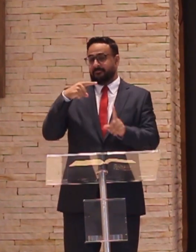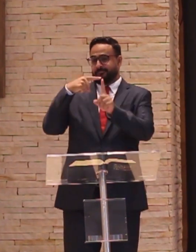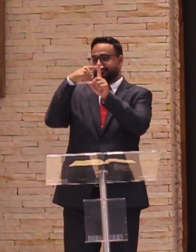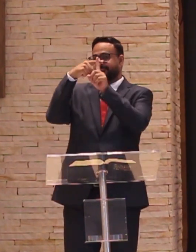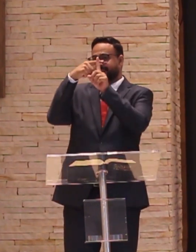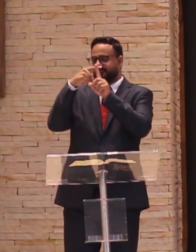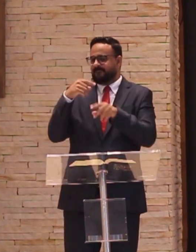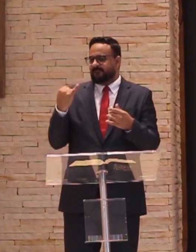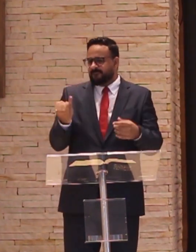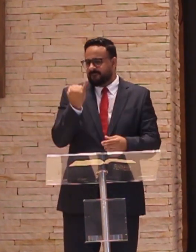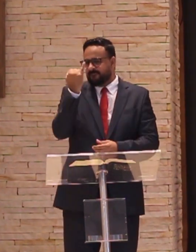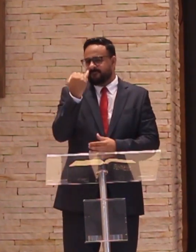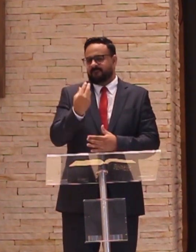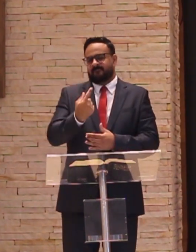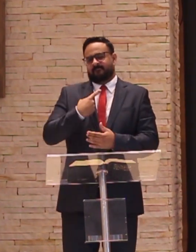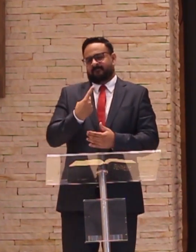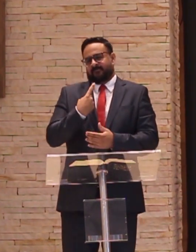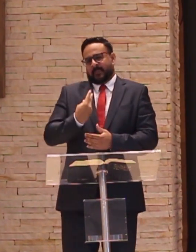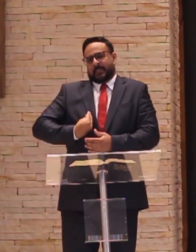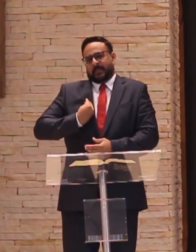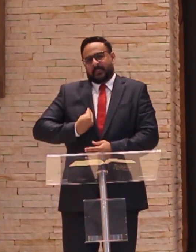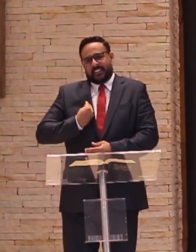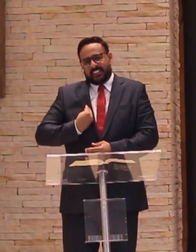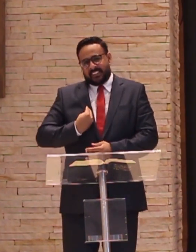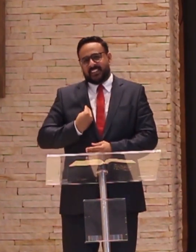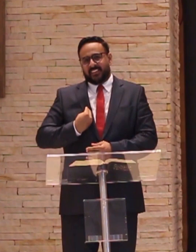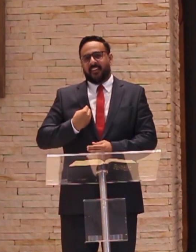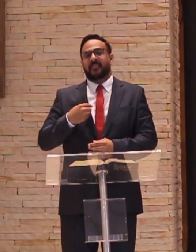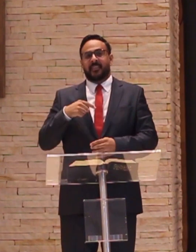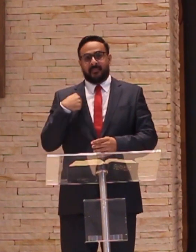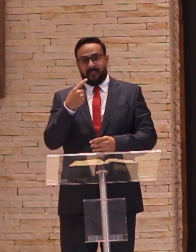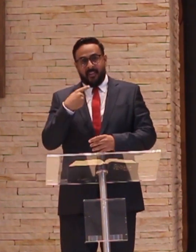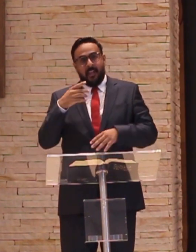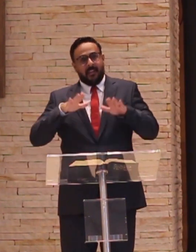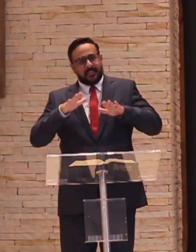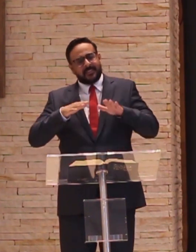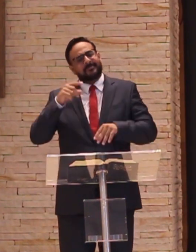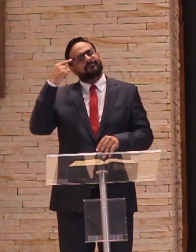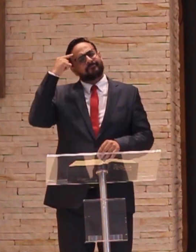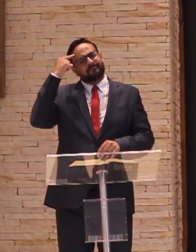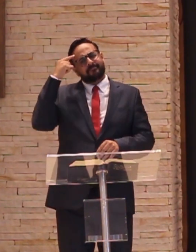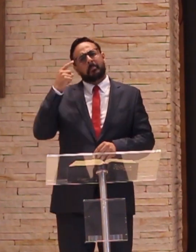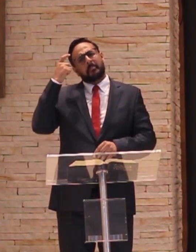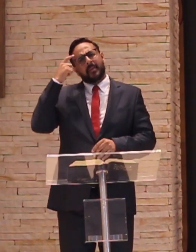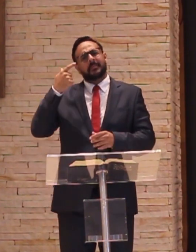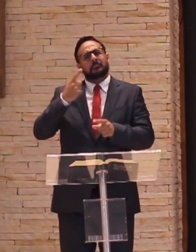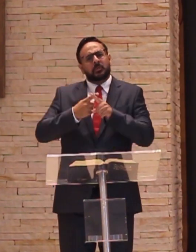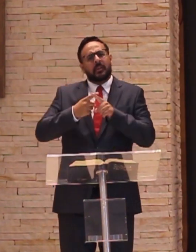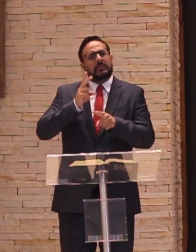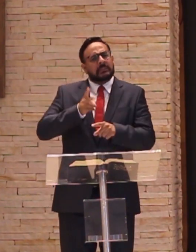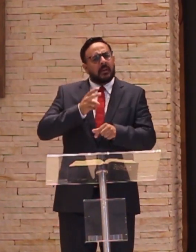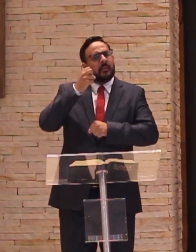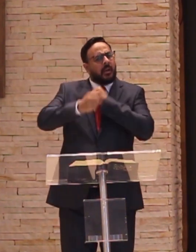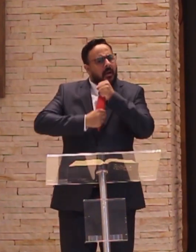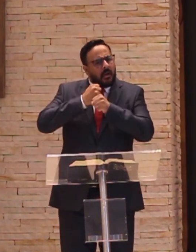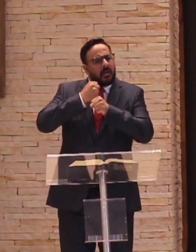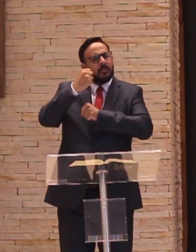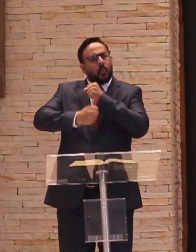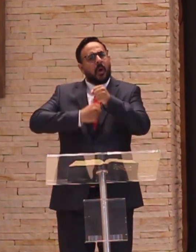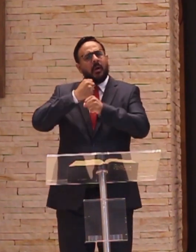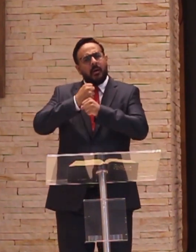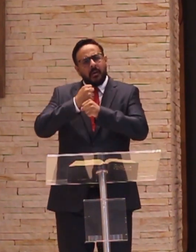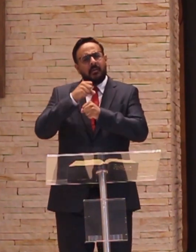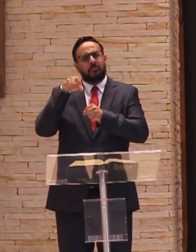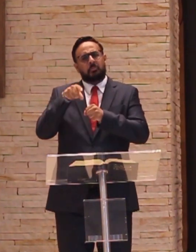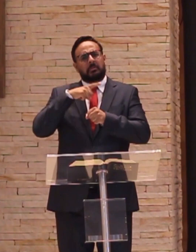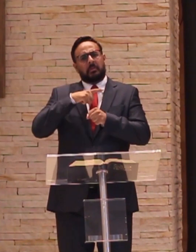Semana do Calvário, onde estudamos a história de Jesus e sua crucifixão. A vida de Jesus, sua